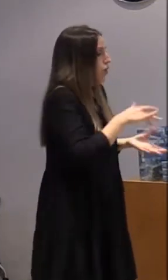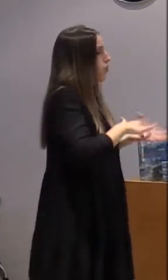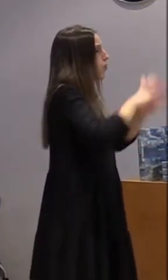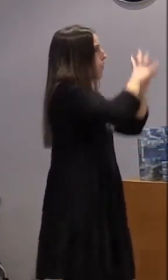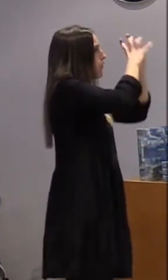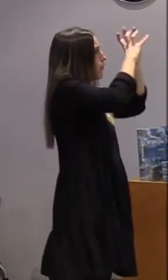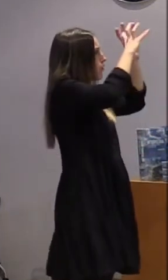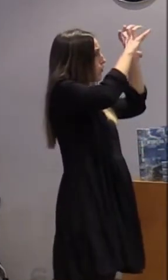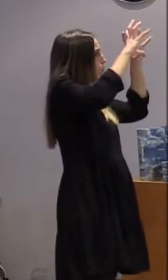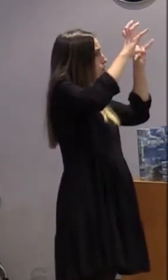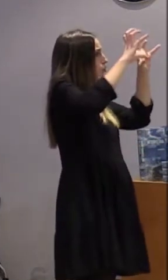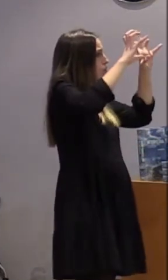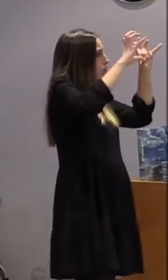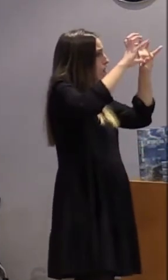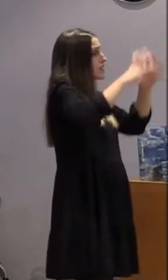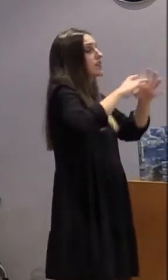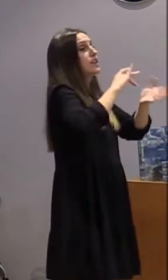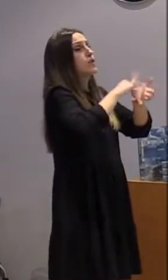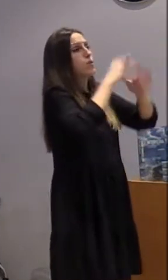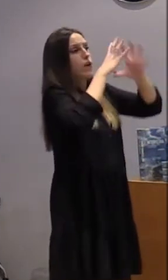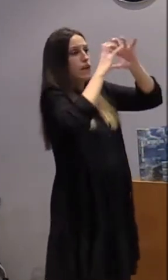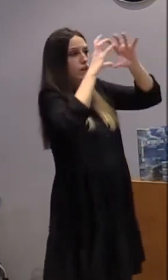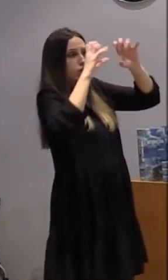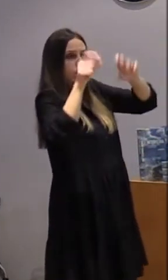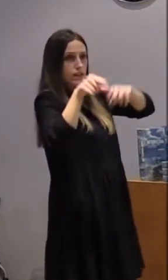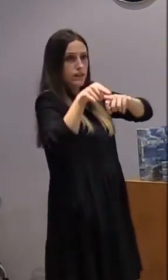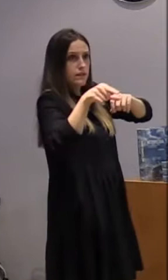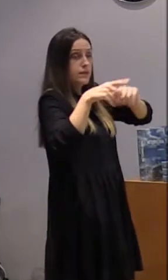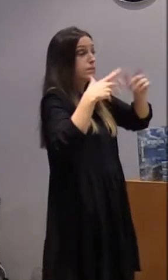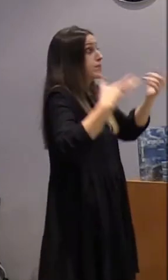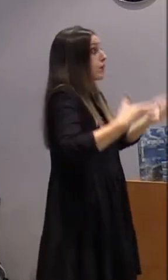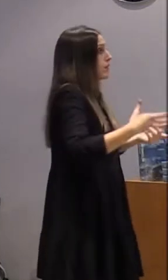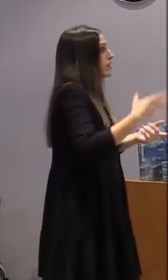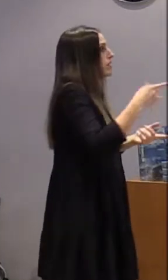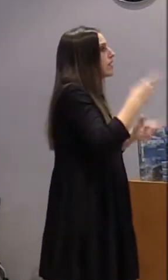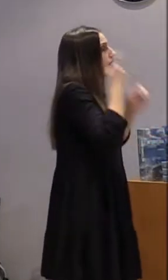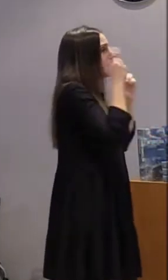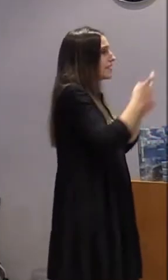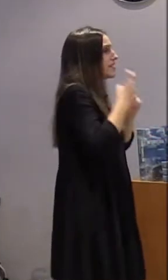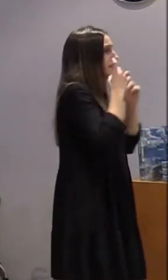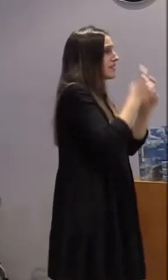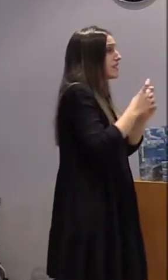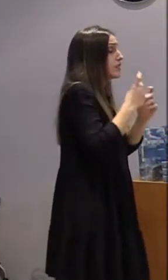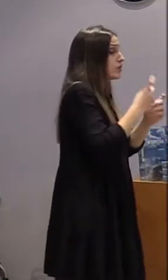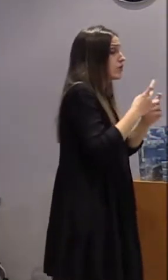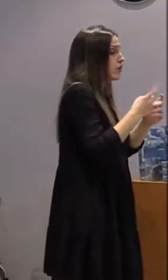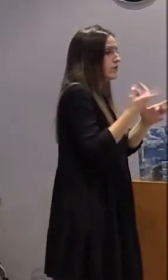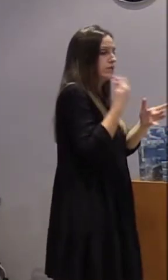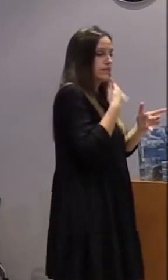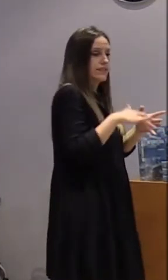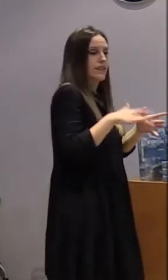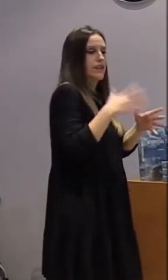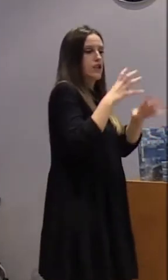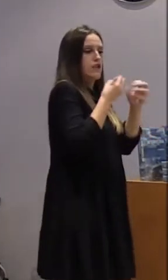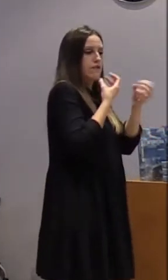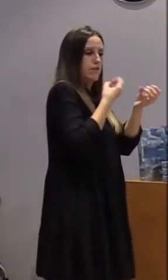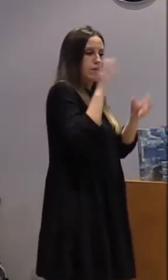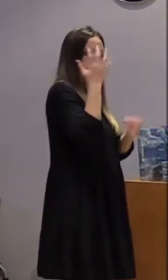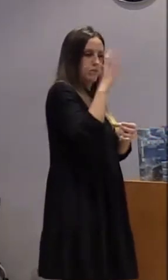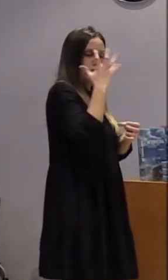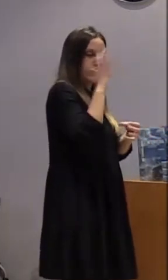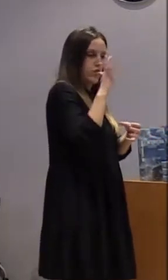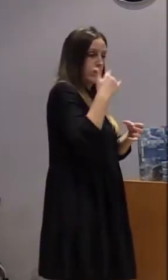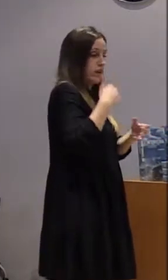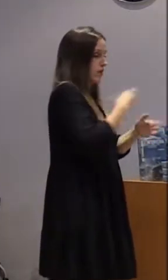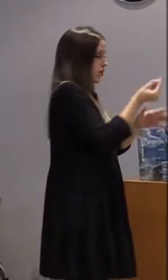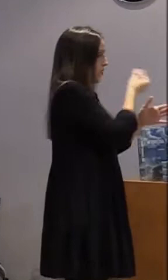de nubes en el norte de Londres y cuándo en la zona donde estaba él. Él intentó ya cruzando la información meteorológica con lo que él observaba y